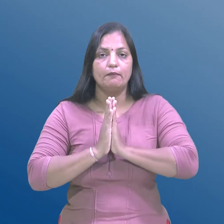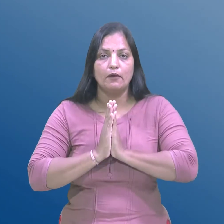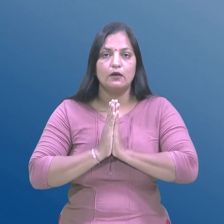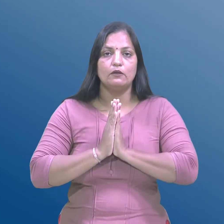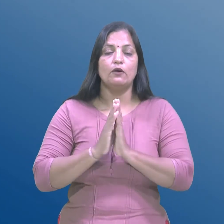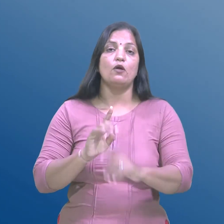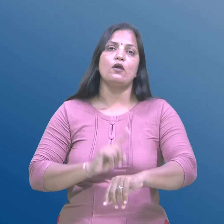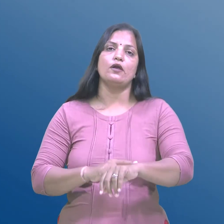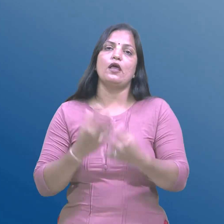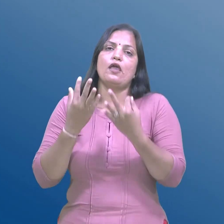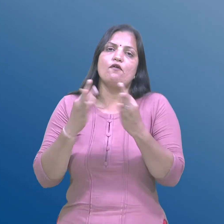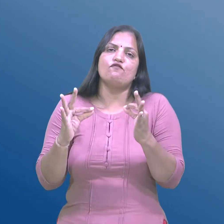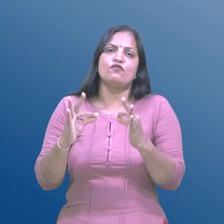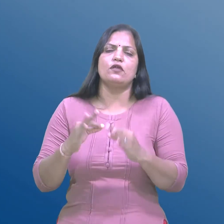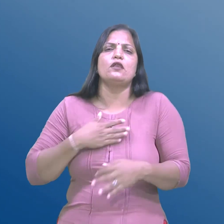ફુરસદની કે મનોરંજક પ્રવૃત્તિઓ,